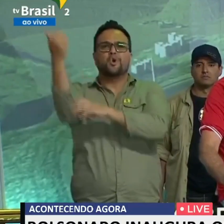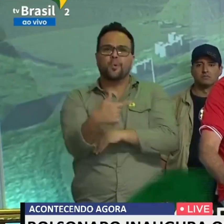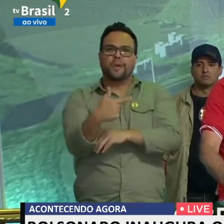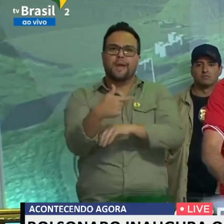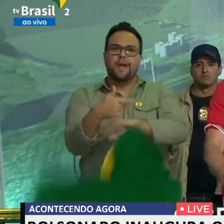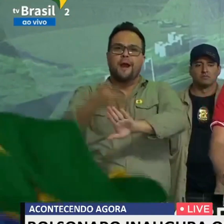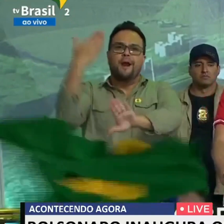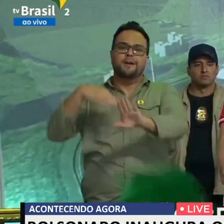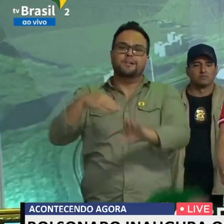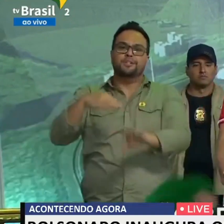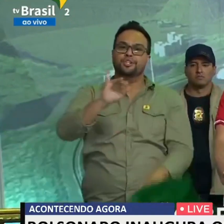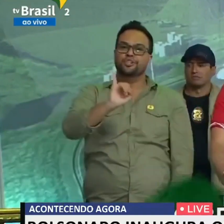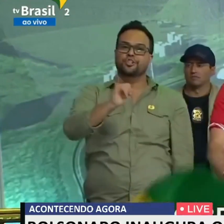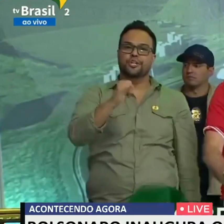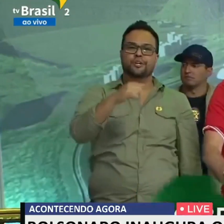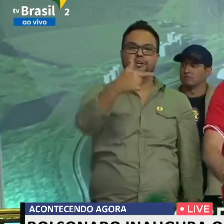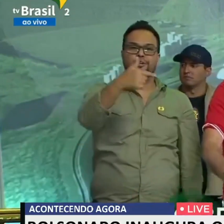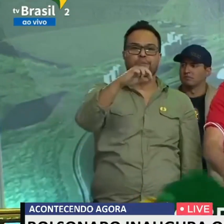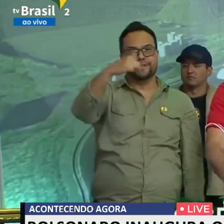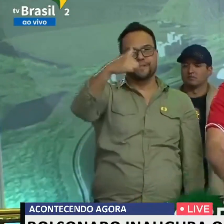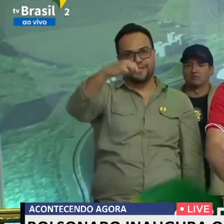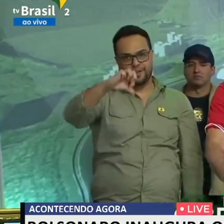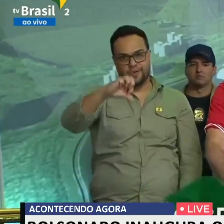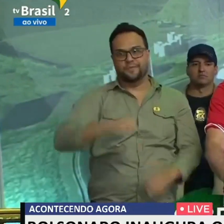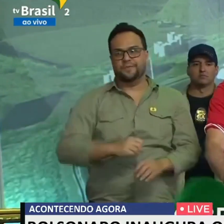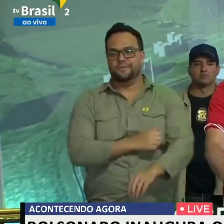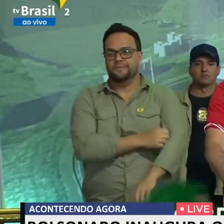de 19.